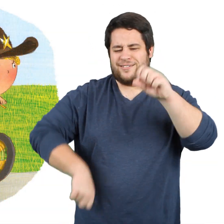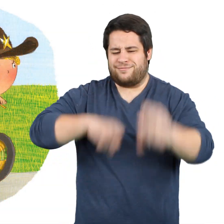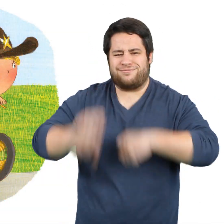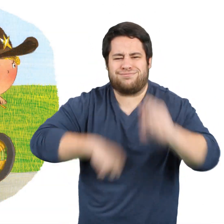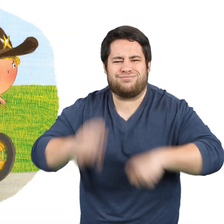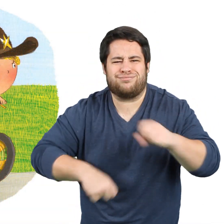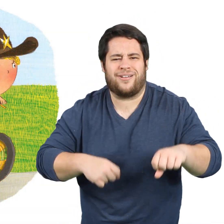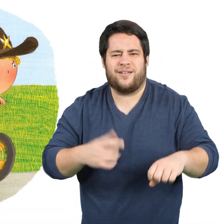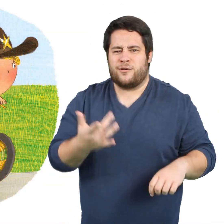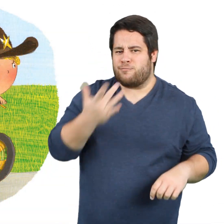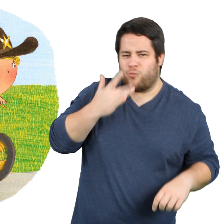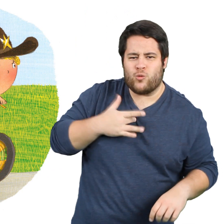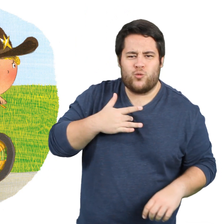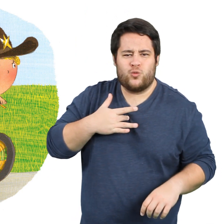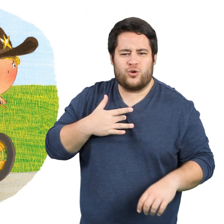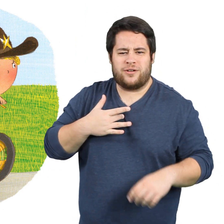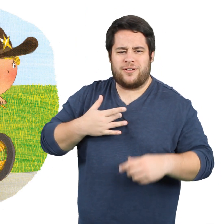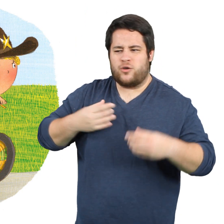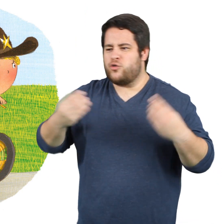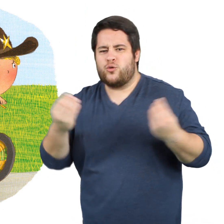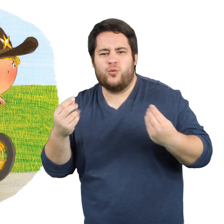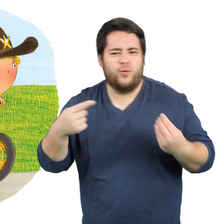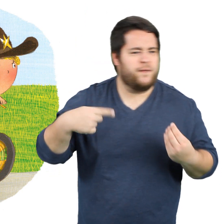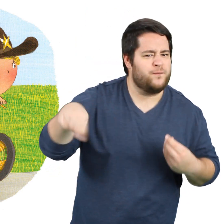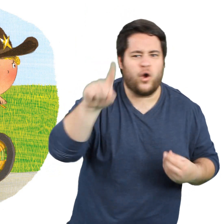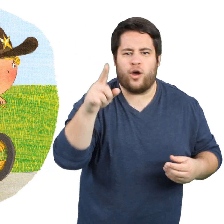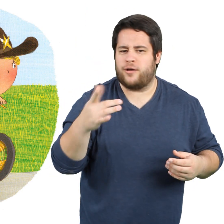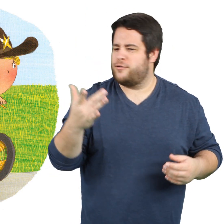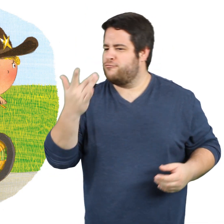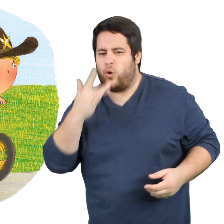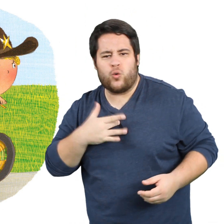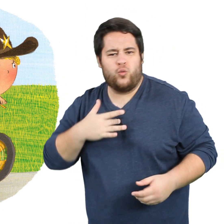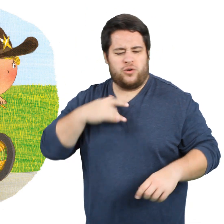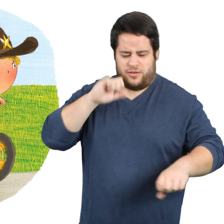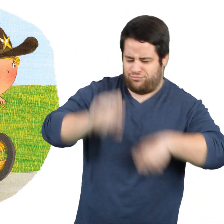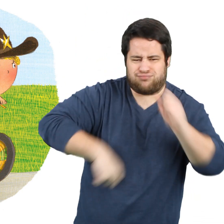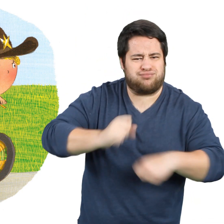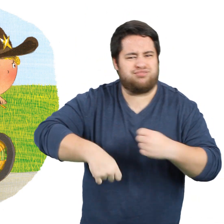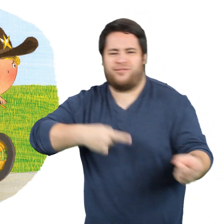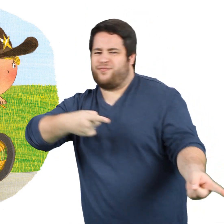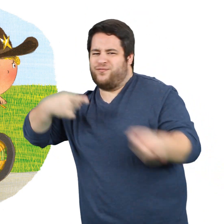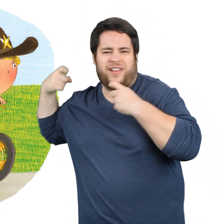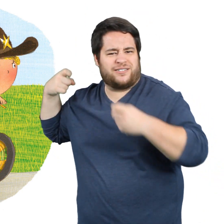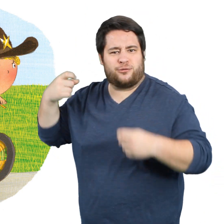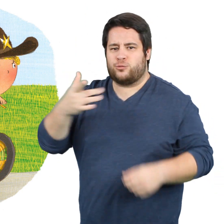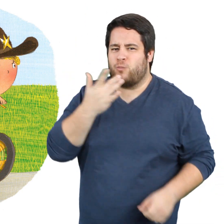J'irai là où je veux et je pédalerai aussi vite que j'en ai envie.